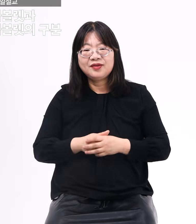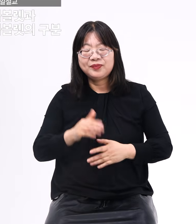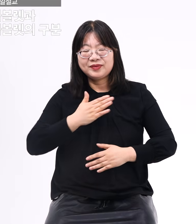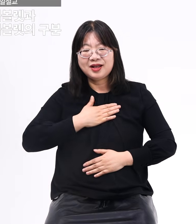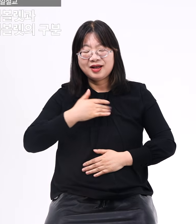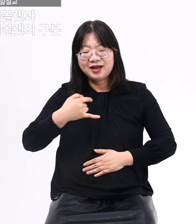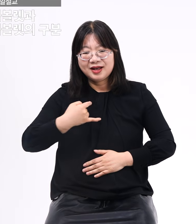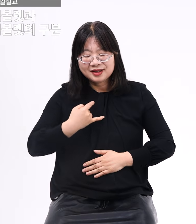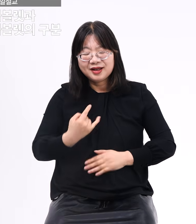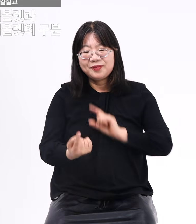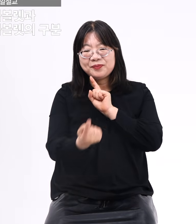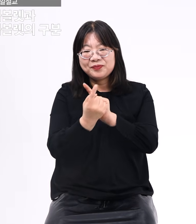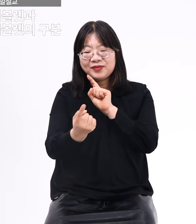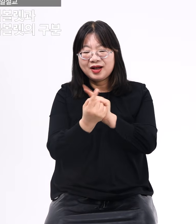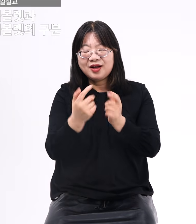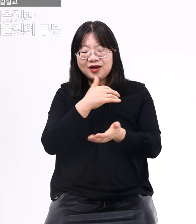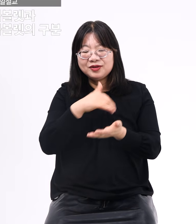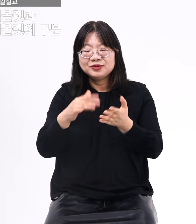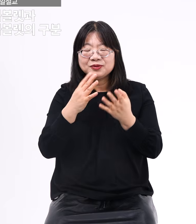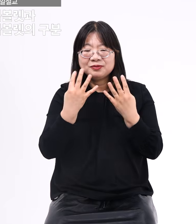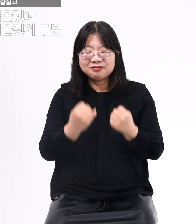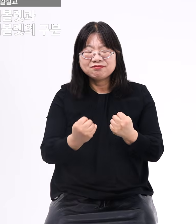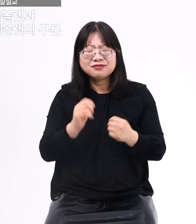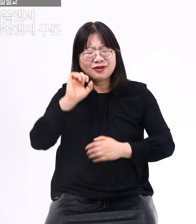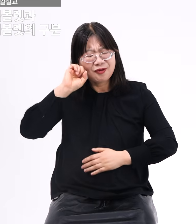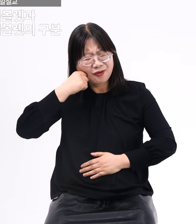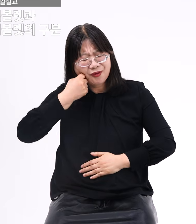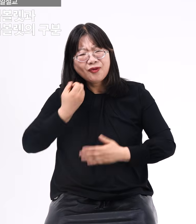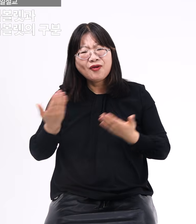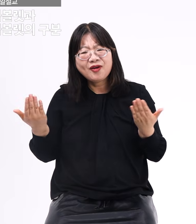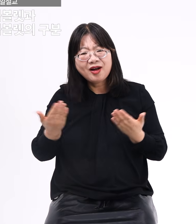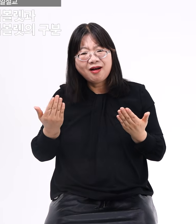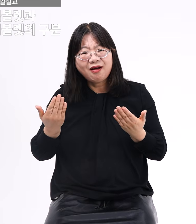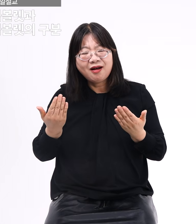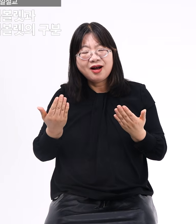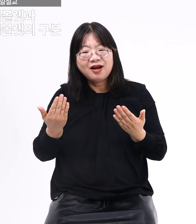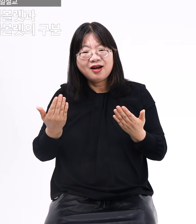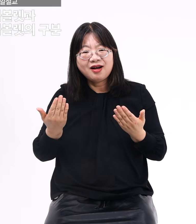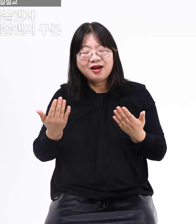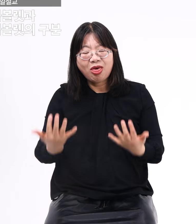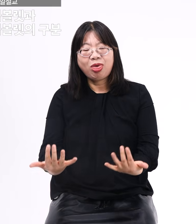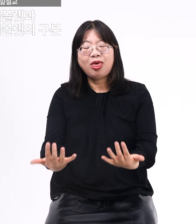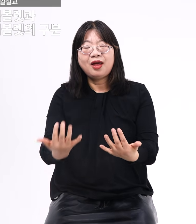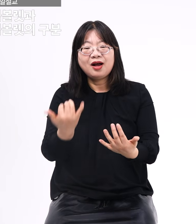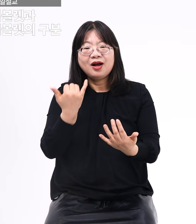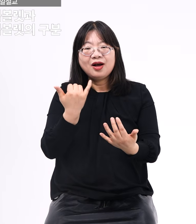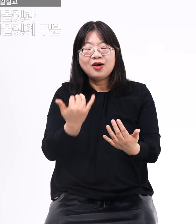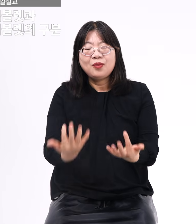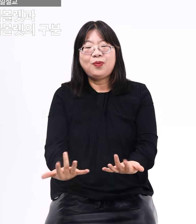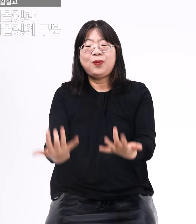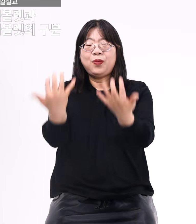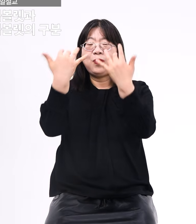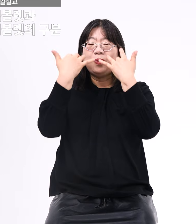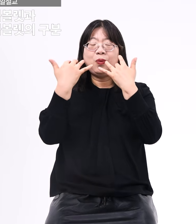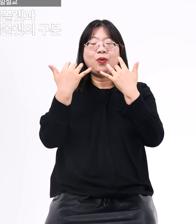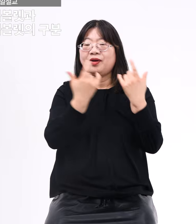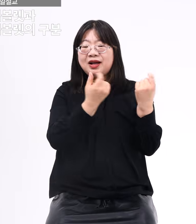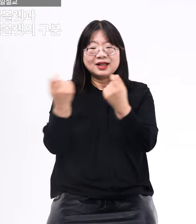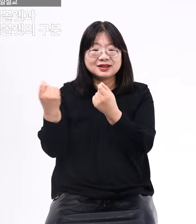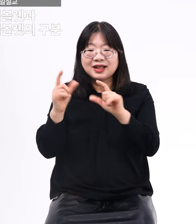나에게 덤벼드는 수많은 풍파 어떤 파도도 같은 파도가 없어요. 다